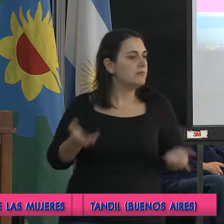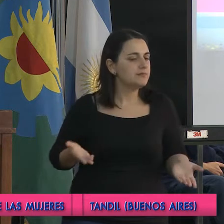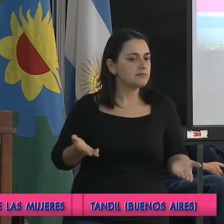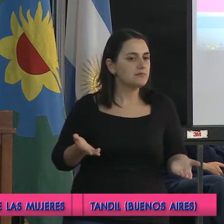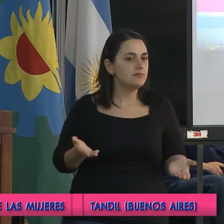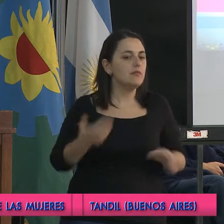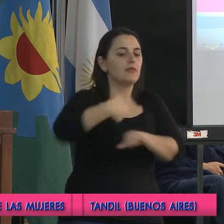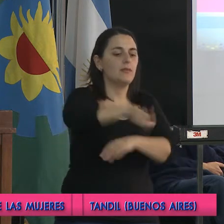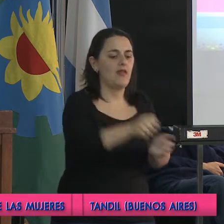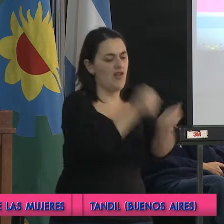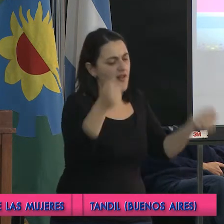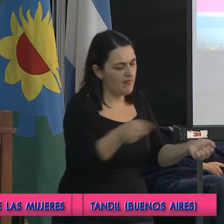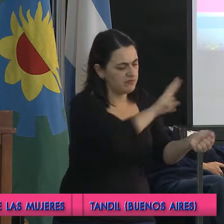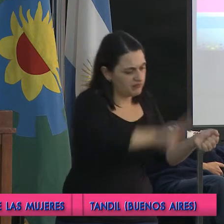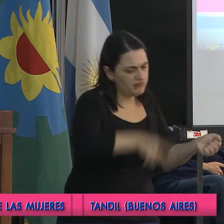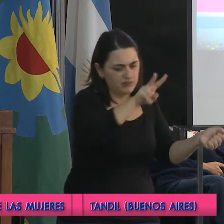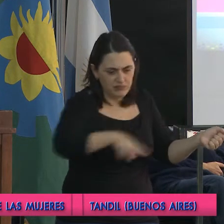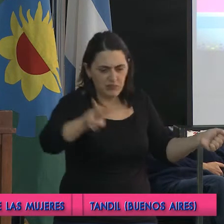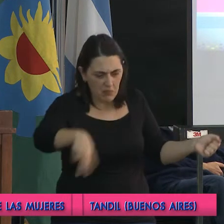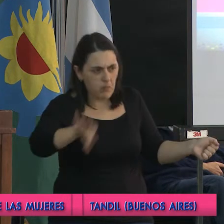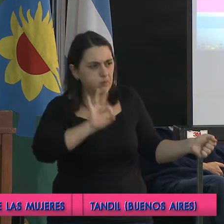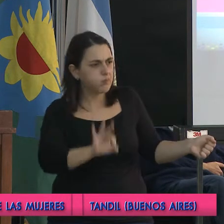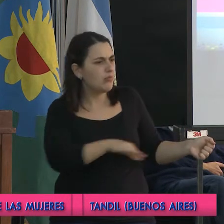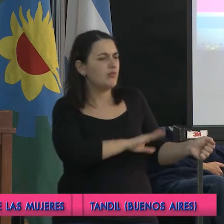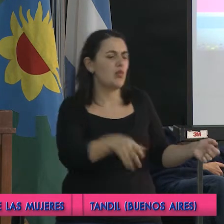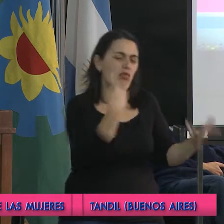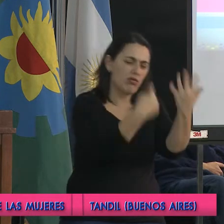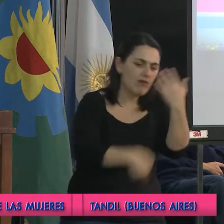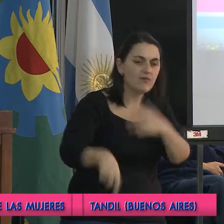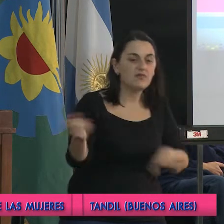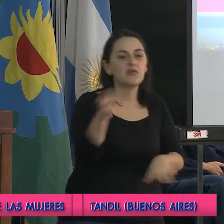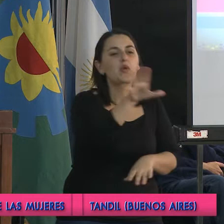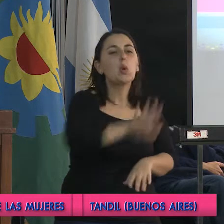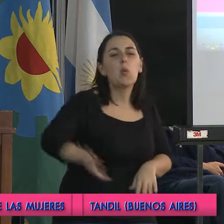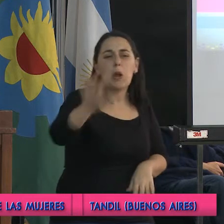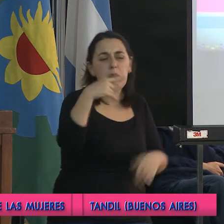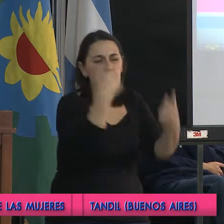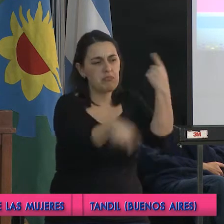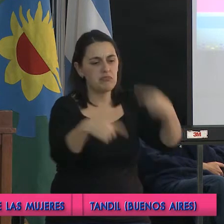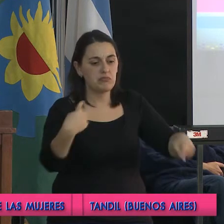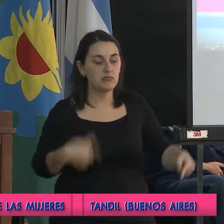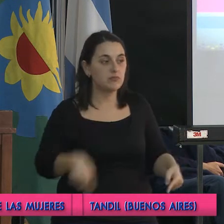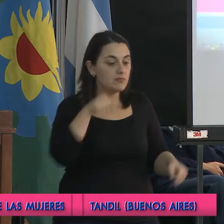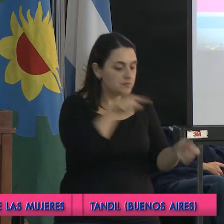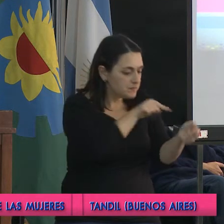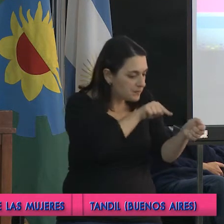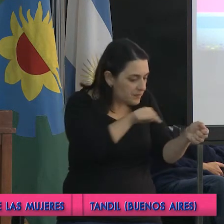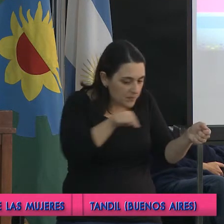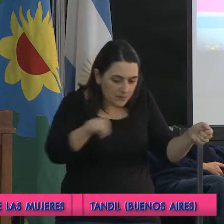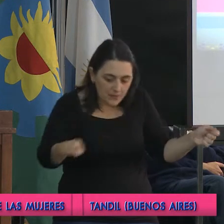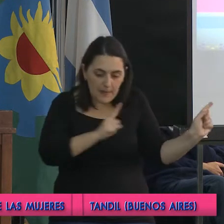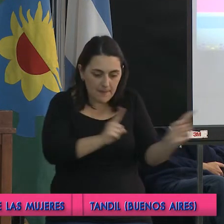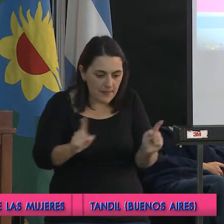leímos múltiples crónicas periodísticas en diferentes medios locales y nacionales y encontramos repetidamente cómo